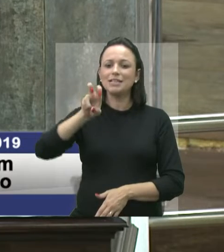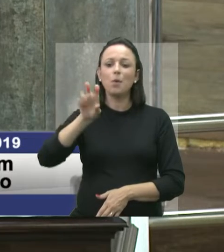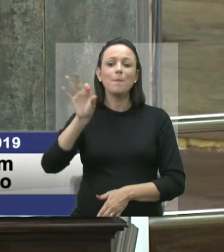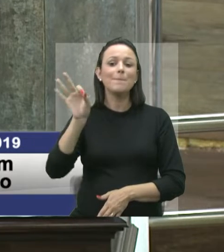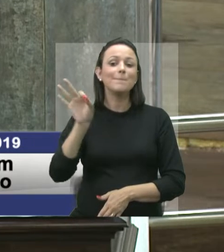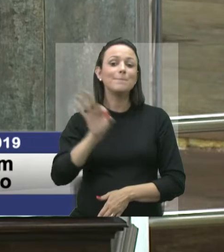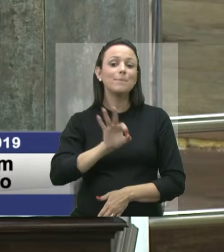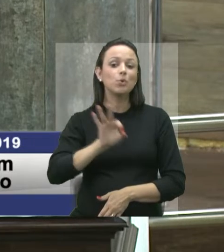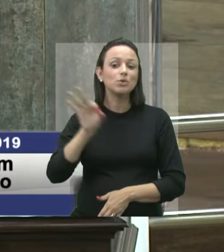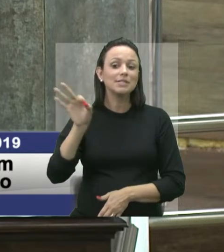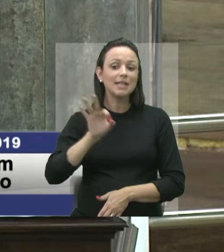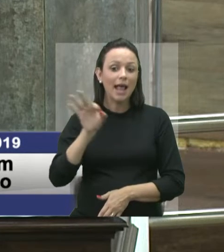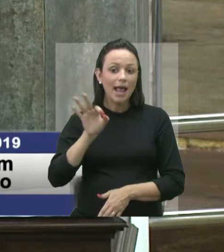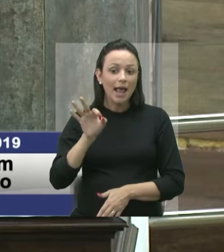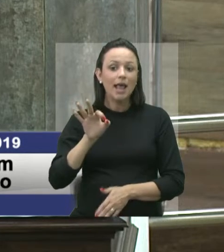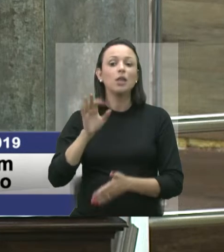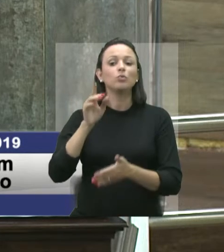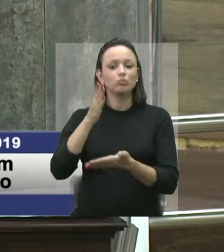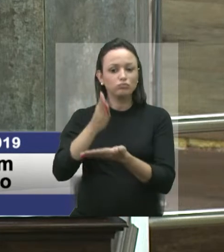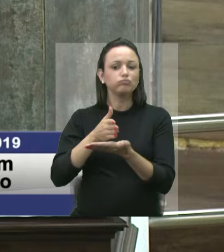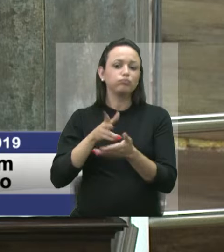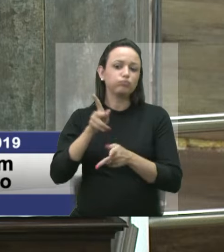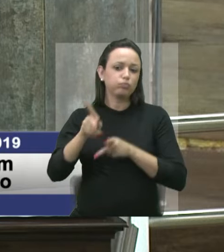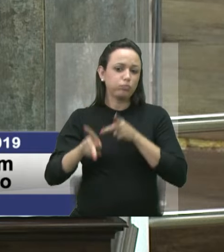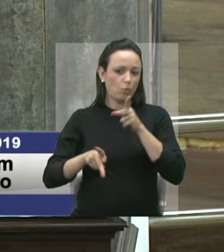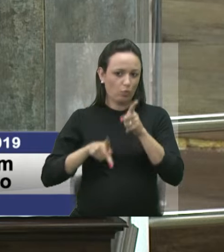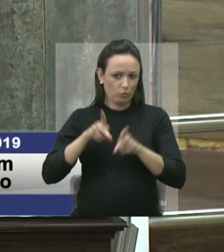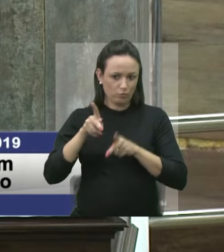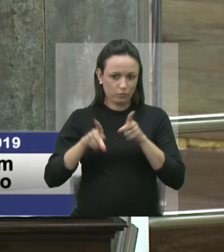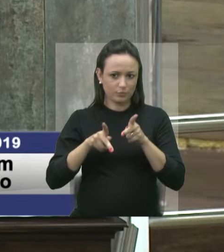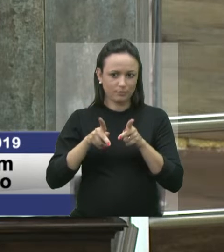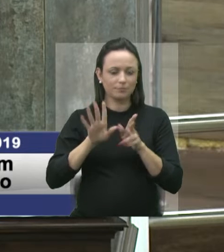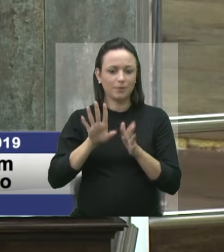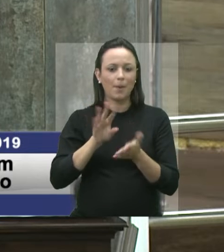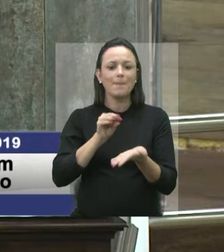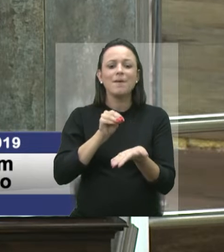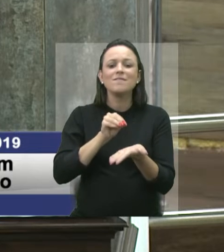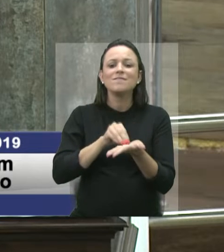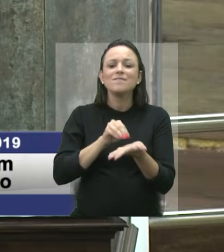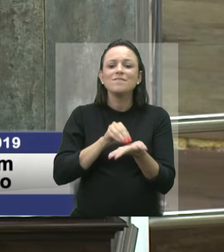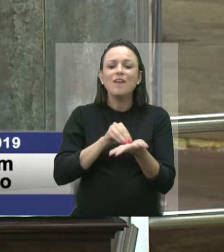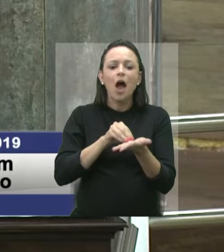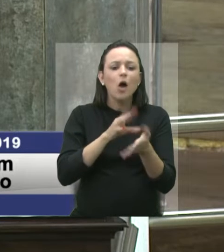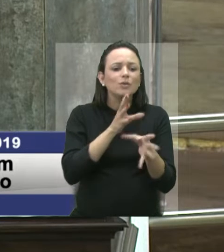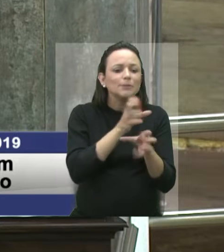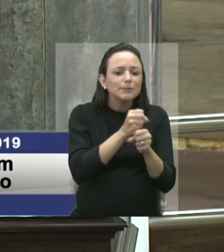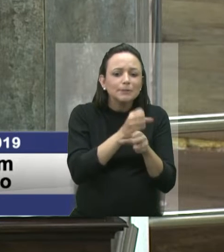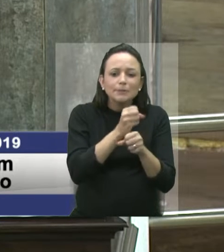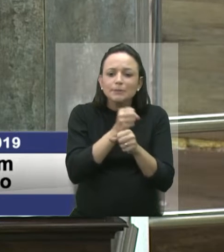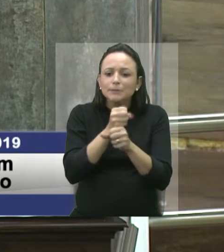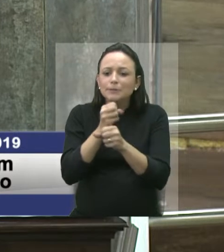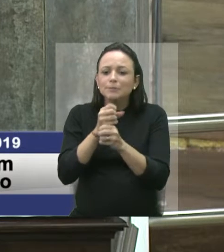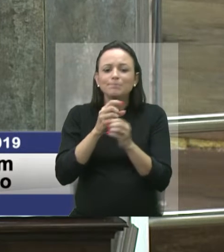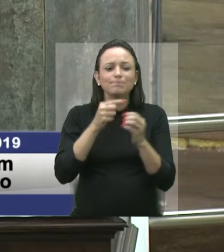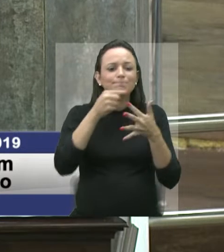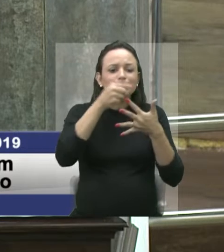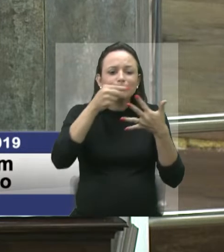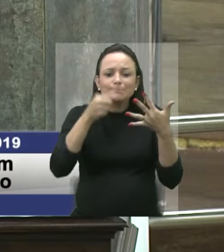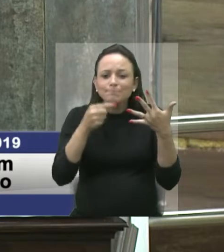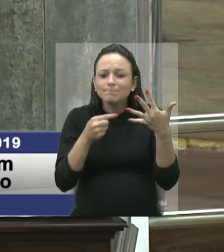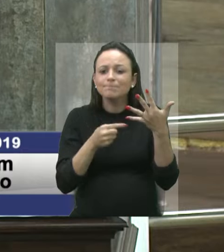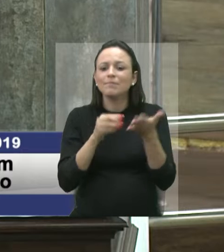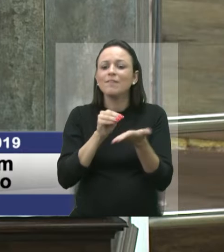0,075% da população. Por falta de dados censitários, e se utilizarmos os